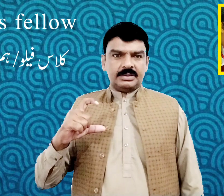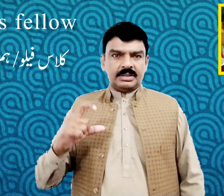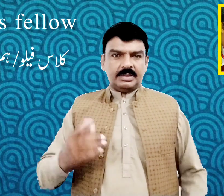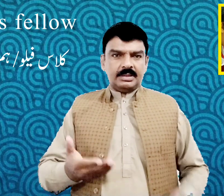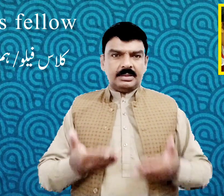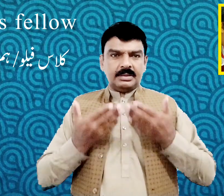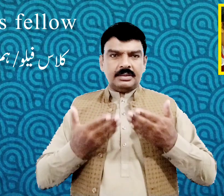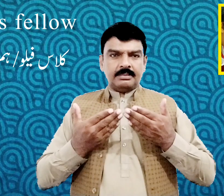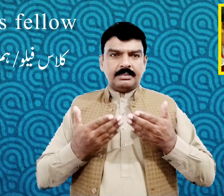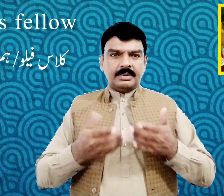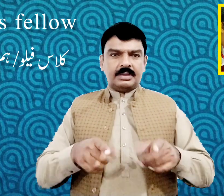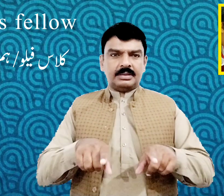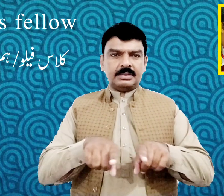सी पढ़ना